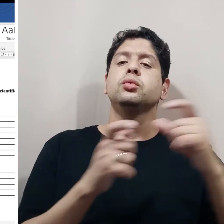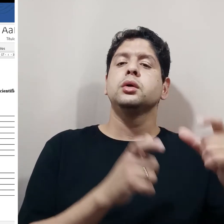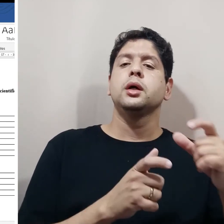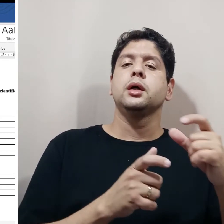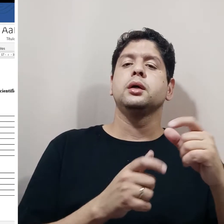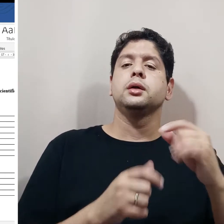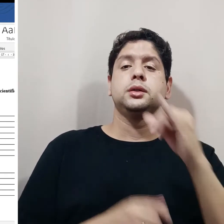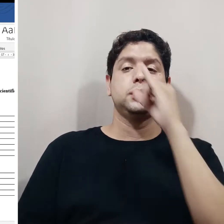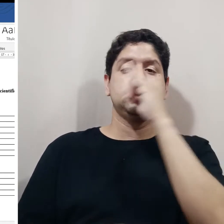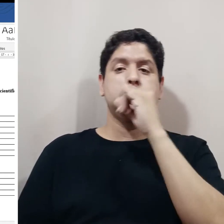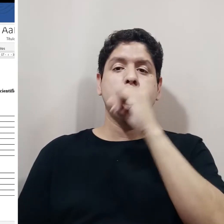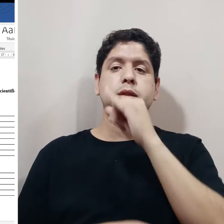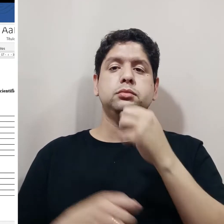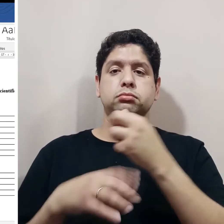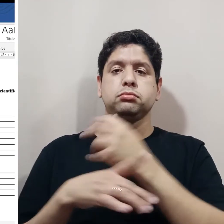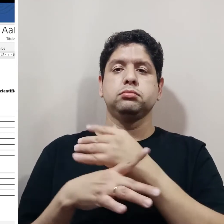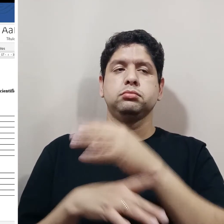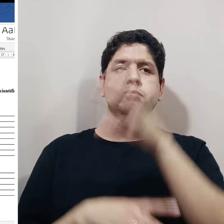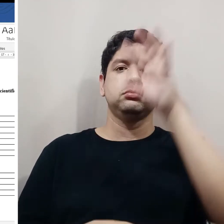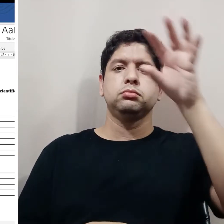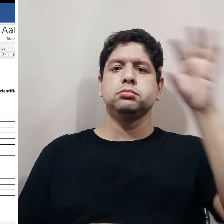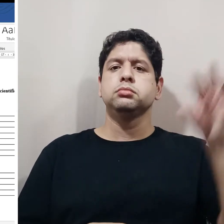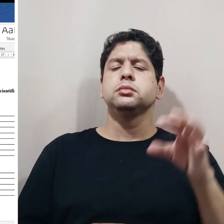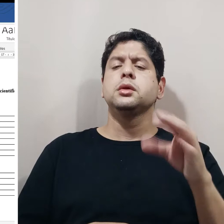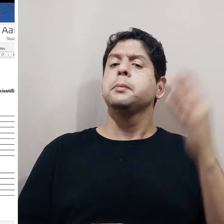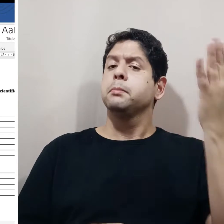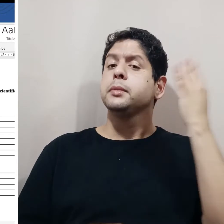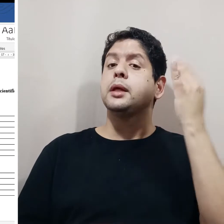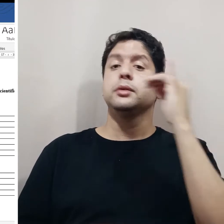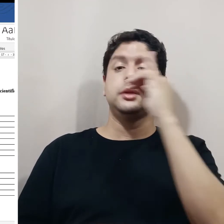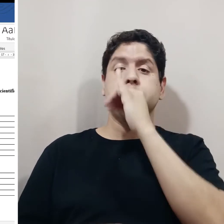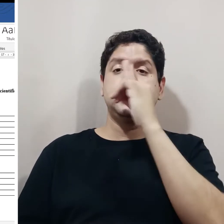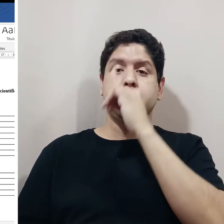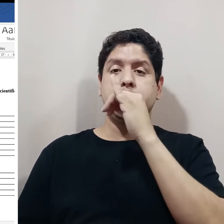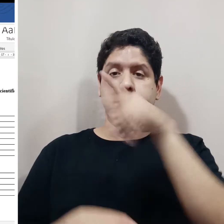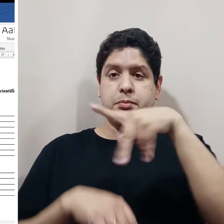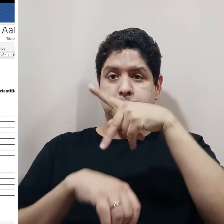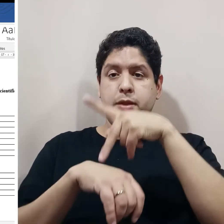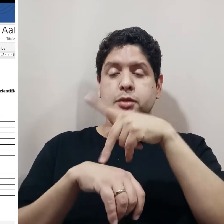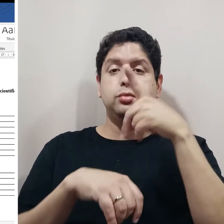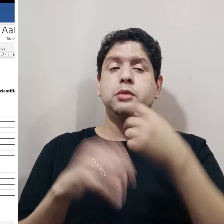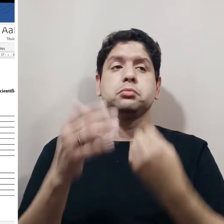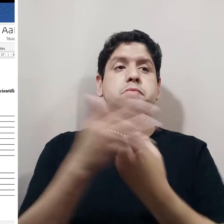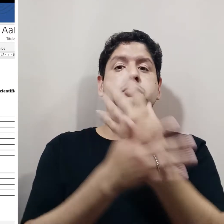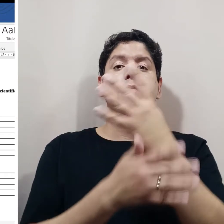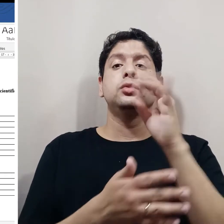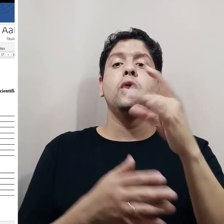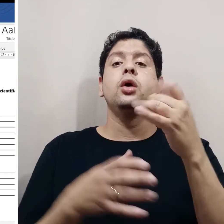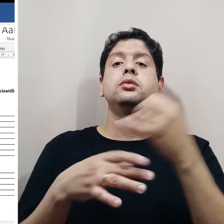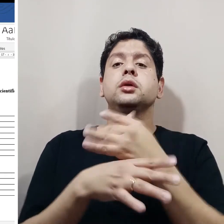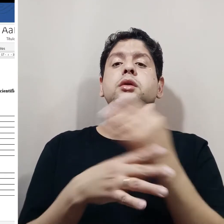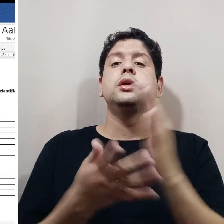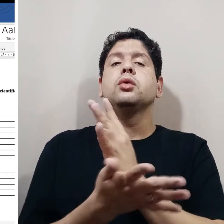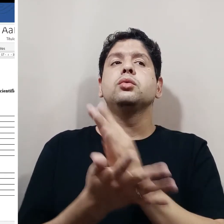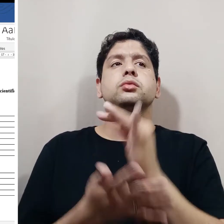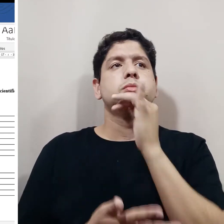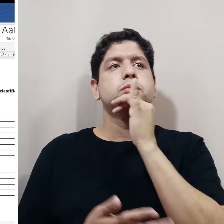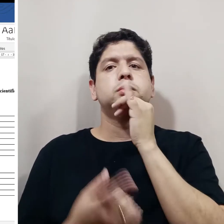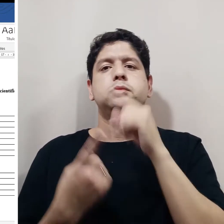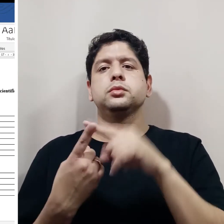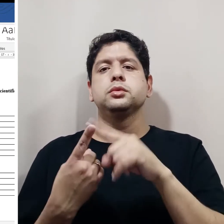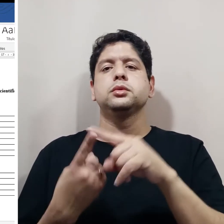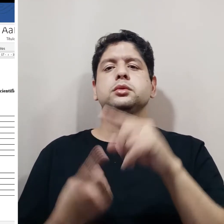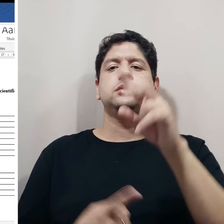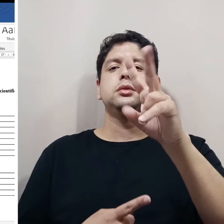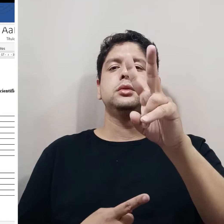Renascimento começou nas cidades italianas. Não existia ainda o país Itália, por isso a